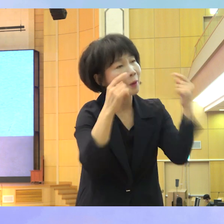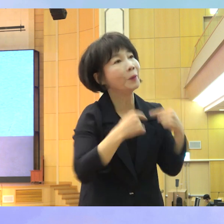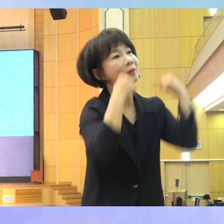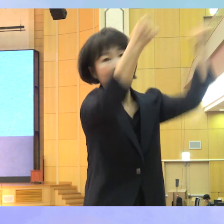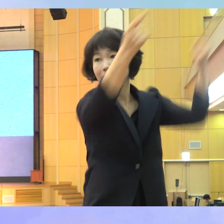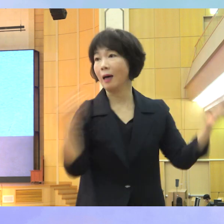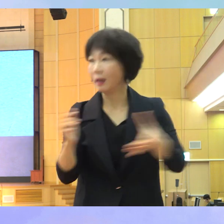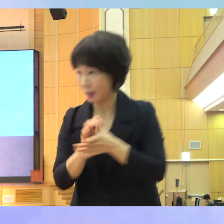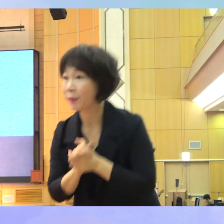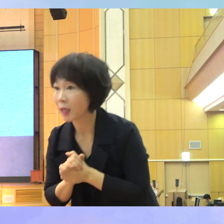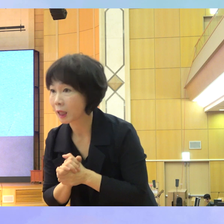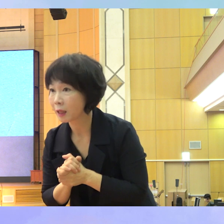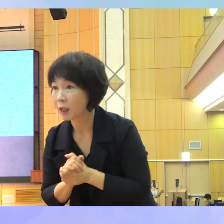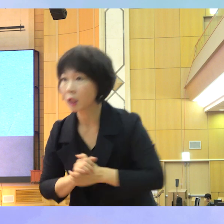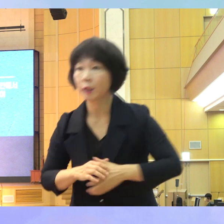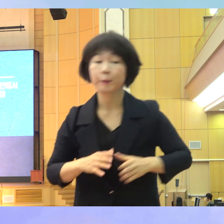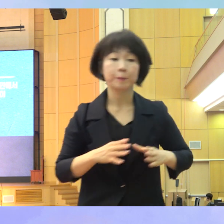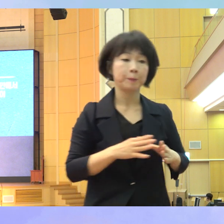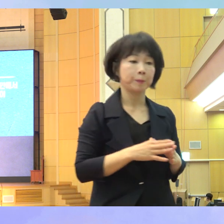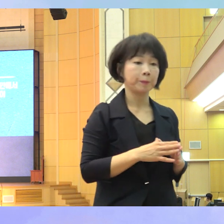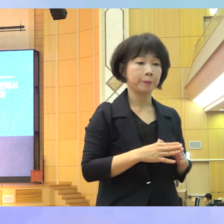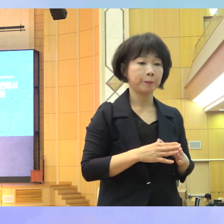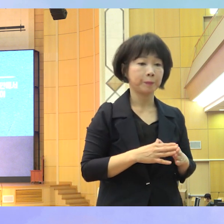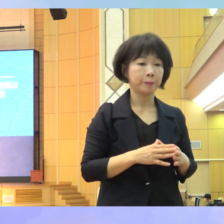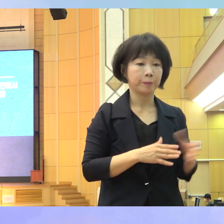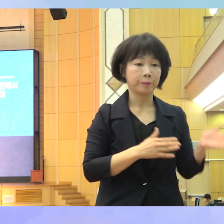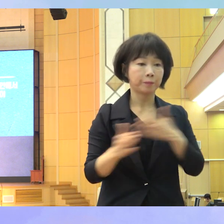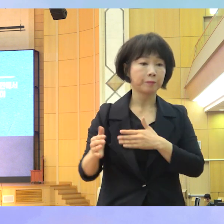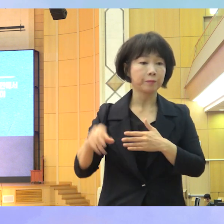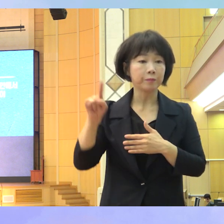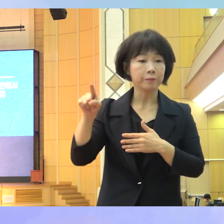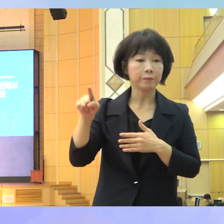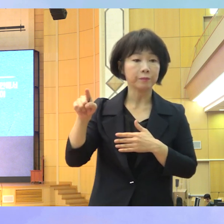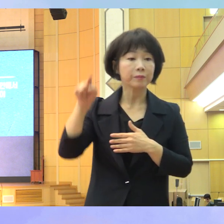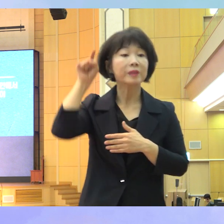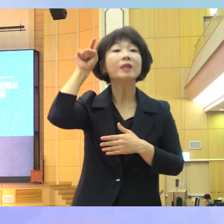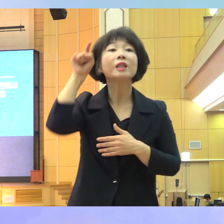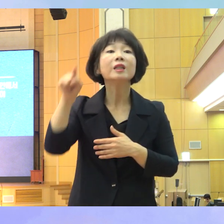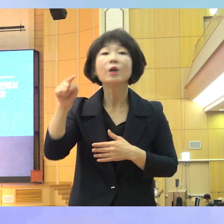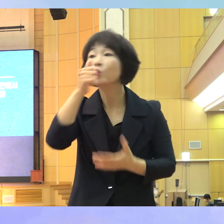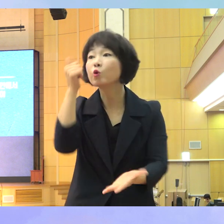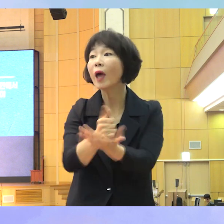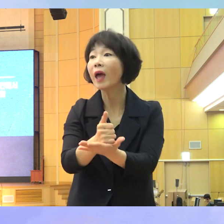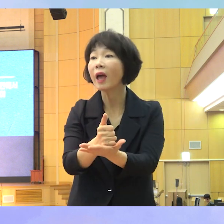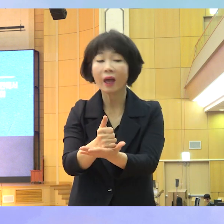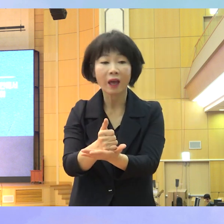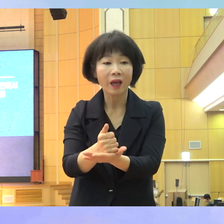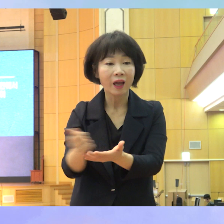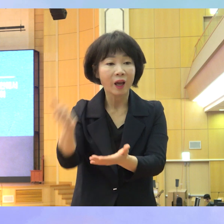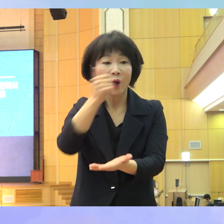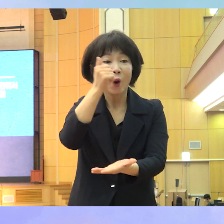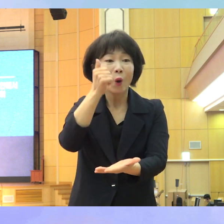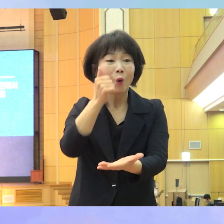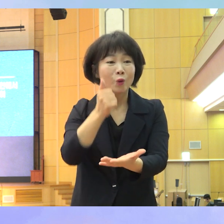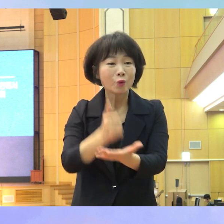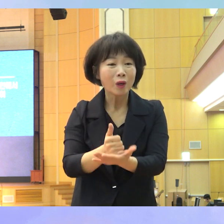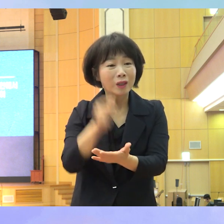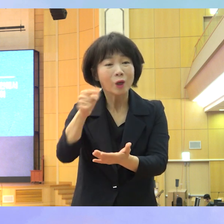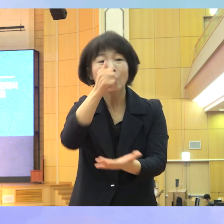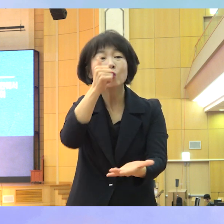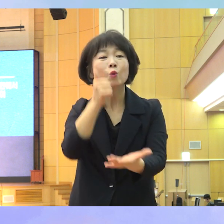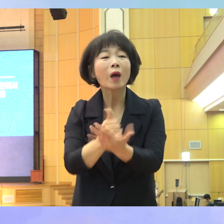이 말이에요. 21절 똑같은 구절의 21절, 이는 여기도 또 왕노릇 계속 왕노릇 얘기가